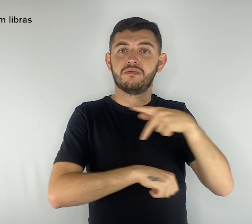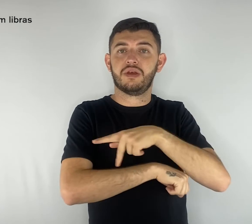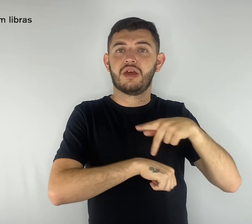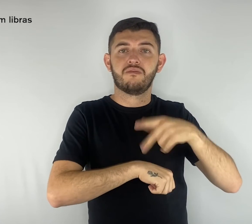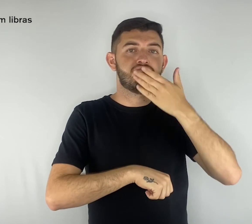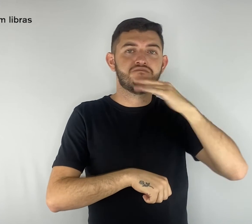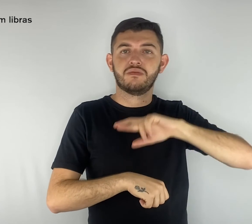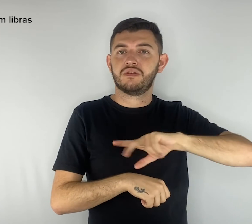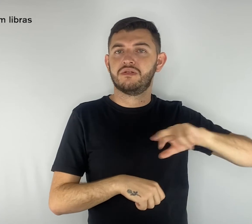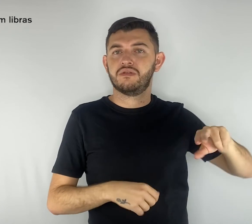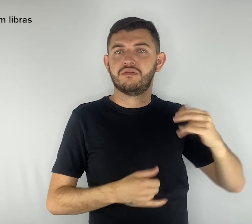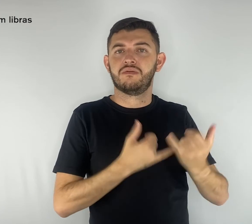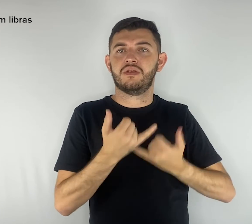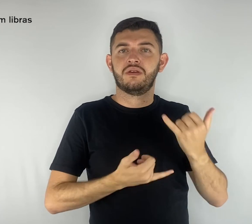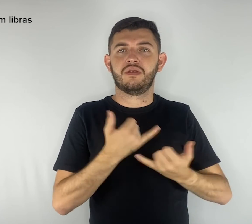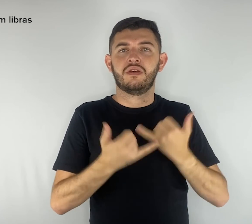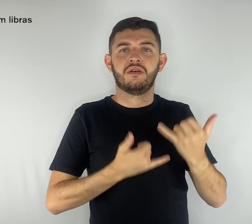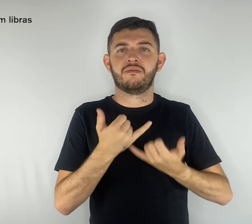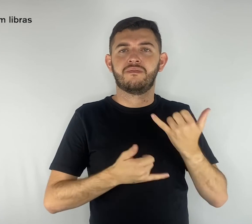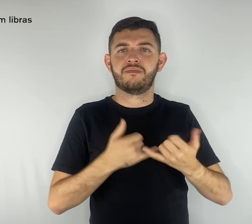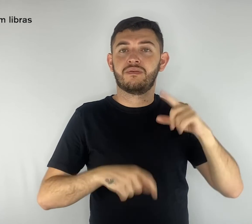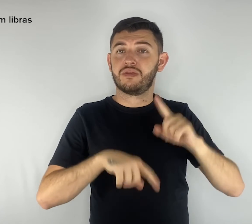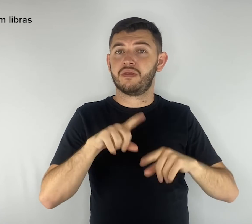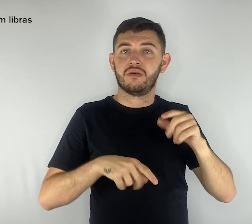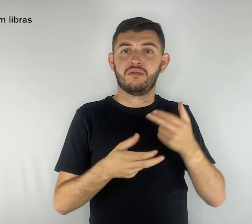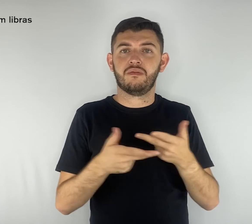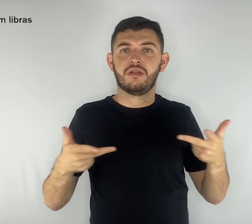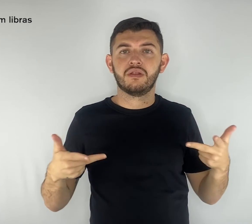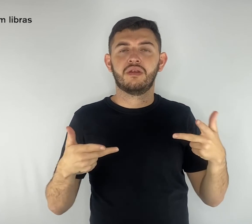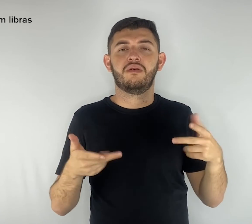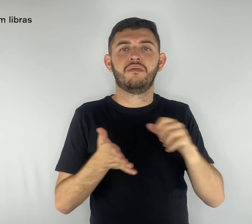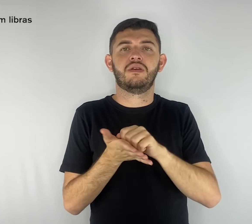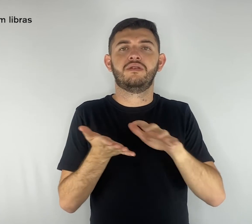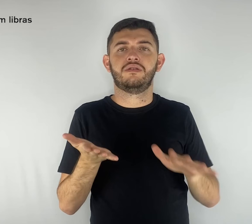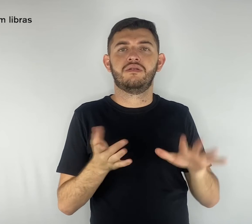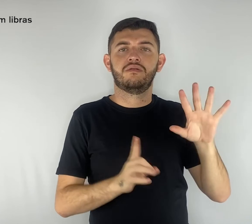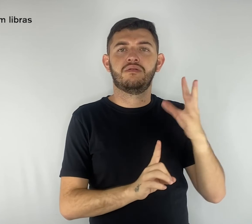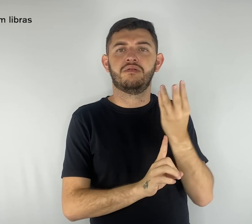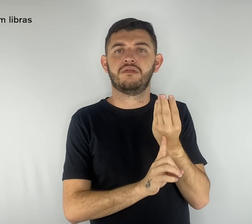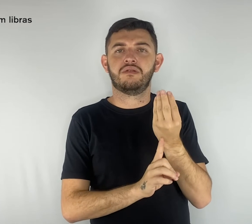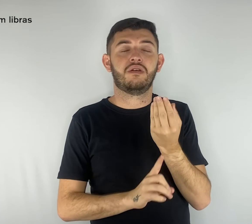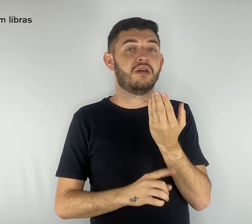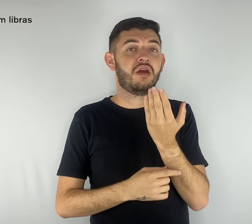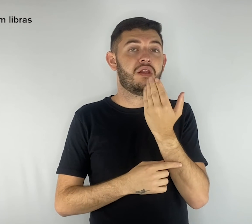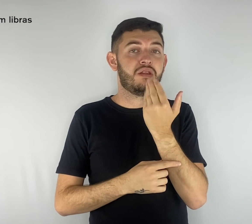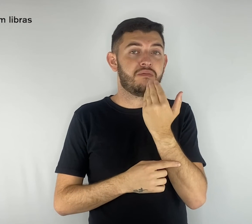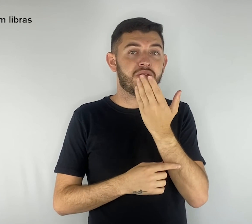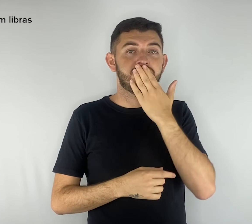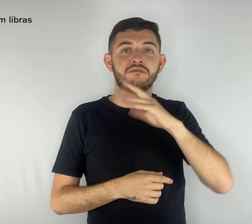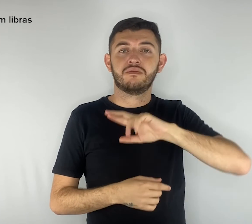diversificados, brinquedos e jogos, materiais para atividades de artes, alimentação